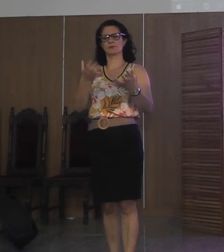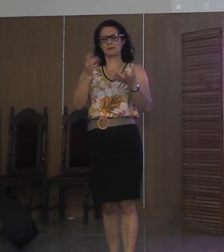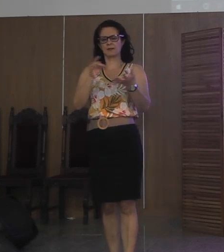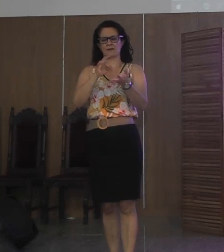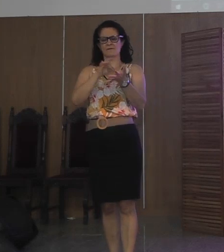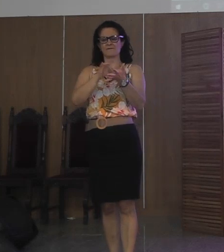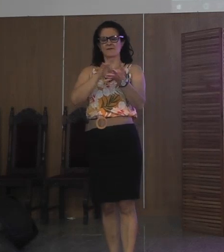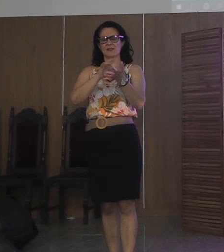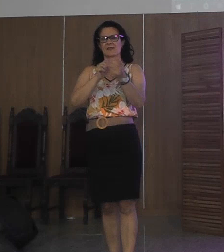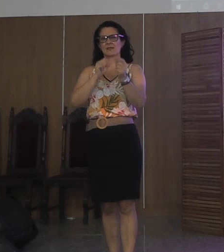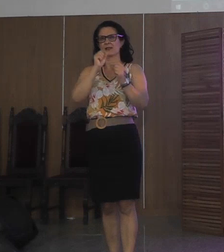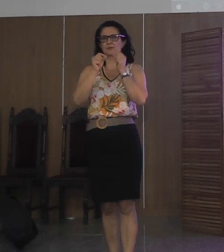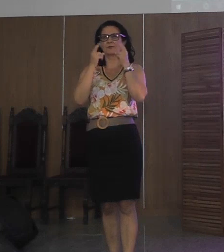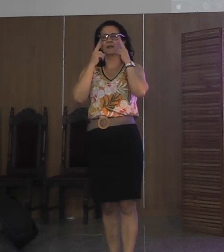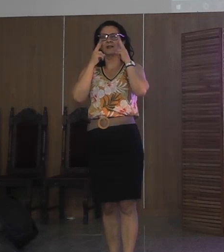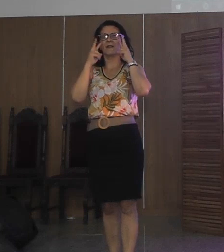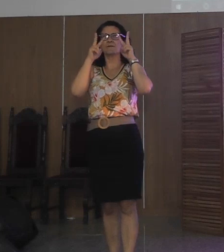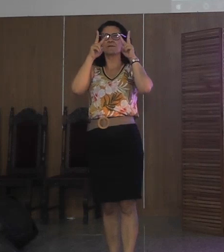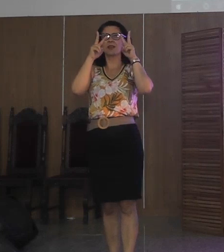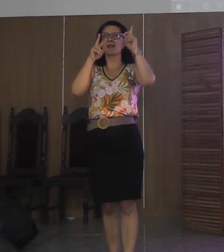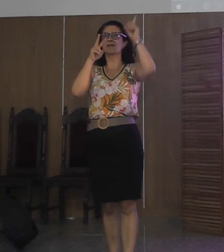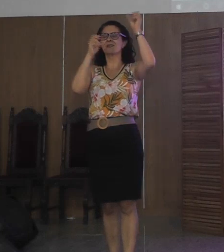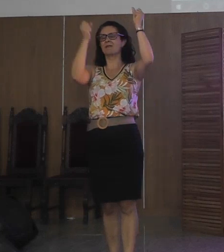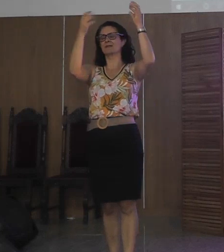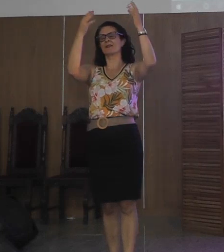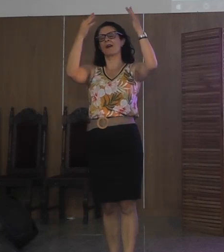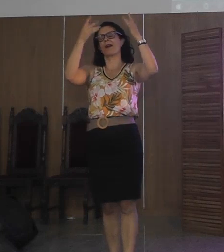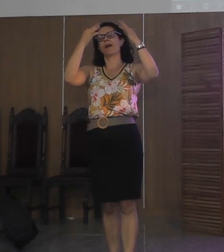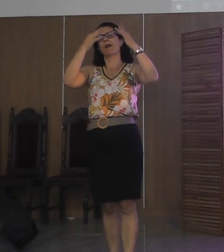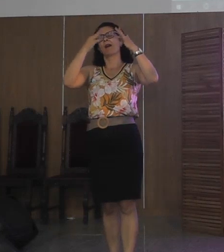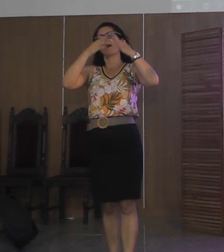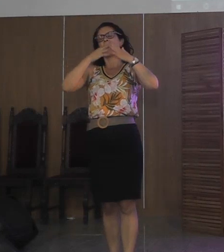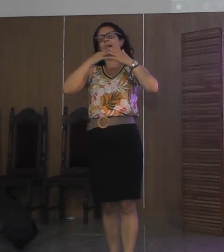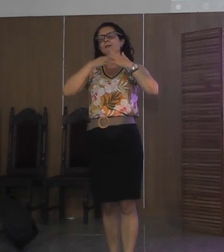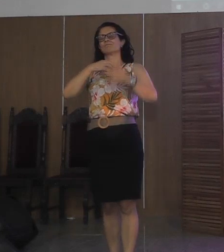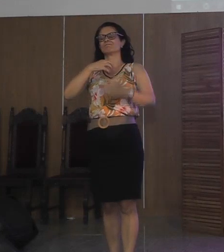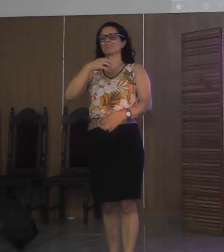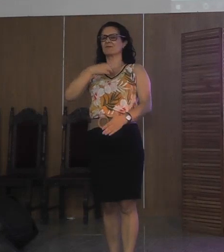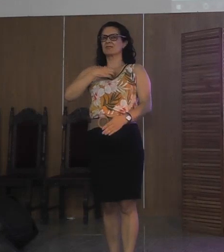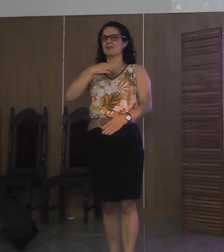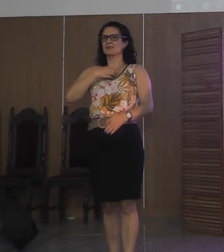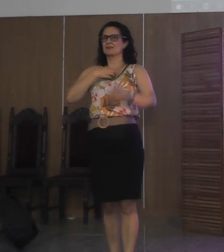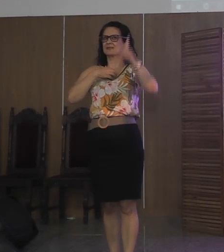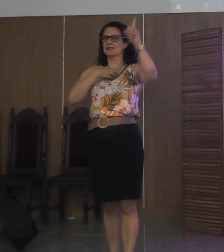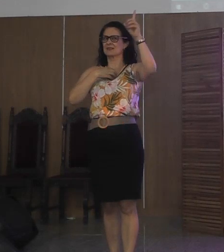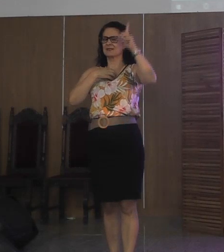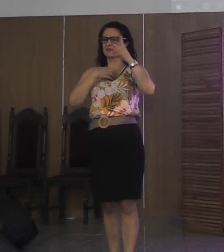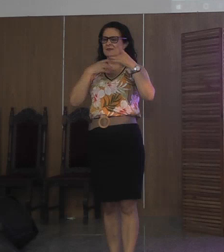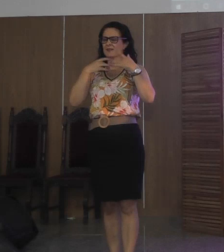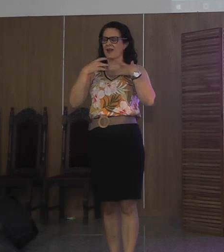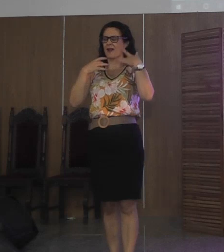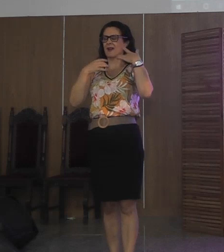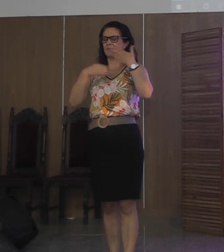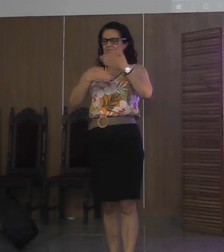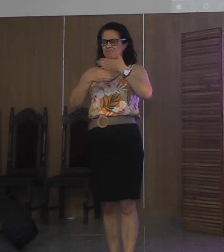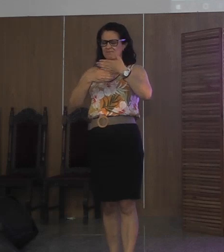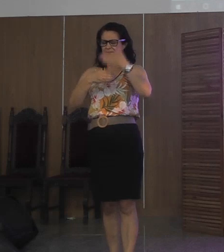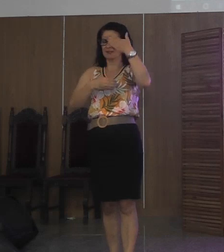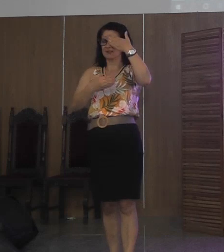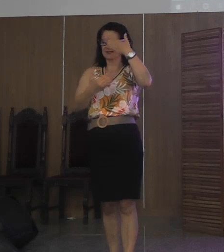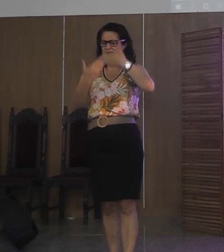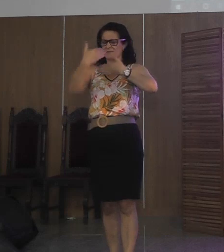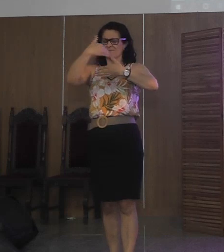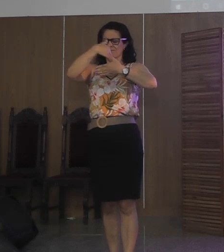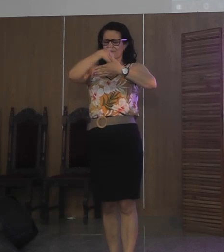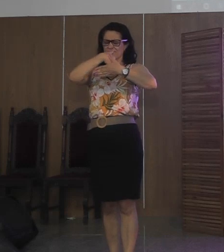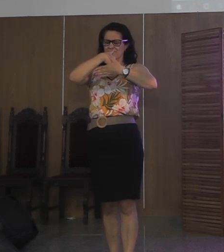vejam a glória de Deus na sua vida, que vejam a presença de Deus, né? Amados, eu dizia há pouco, não só